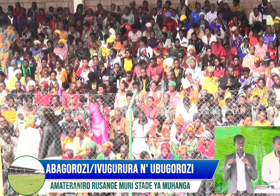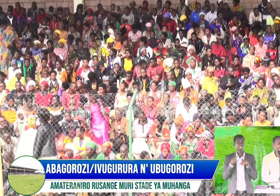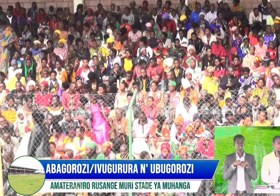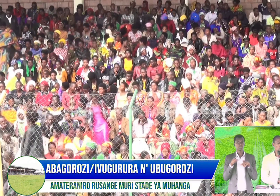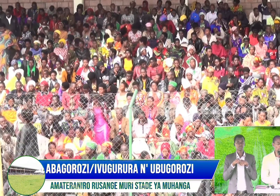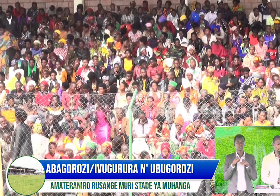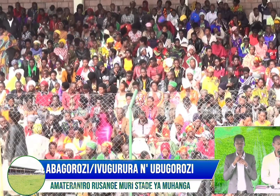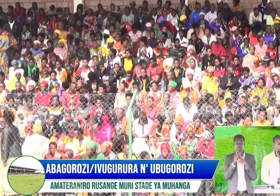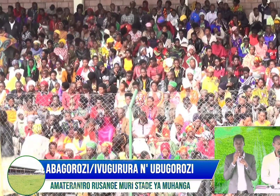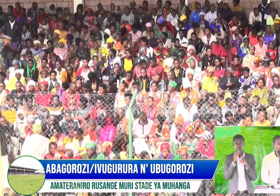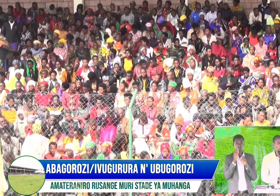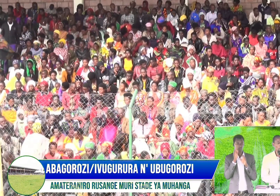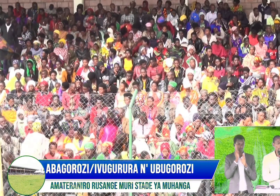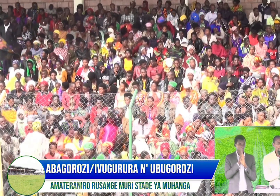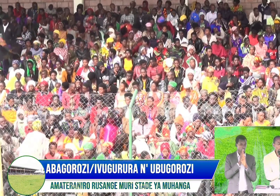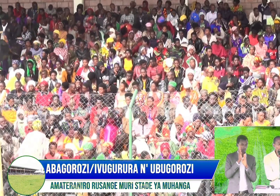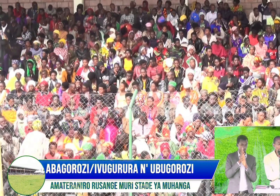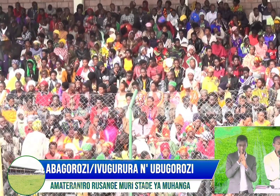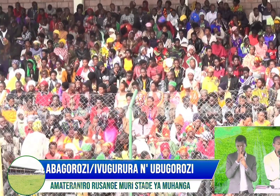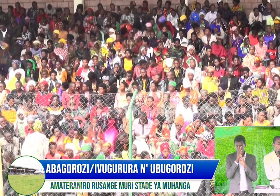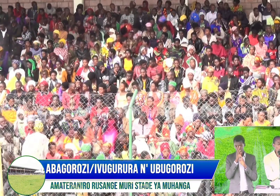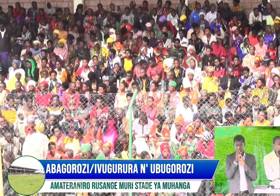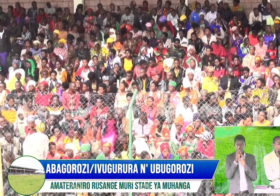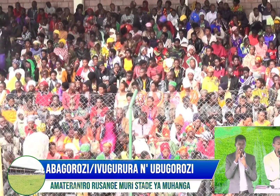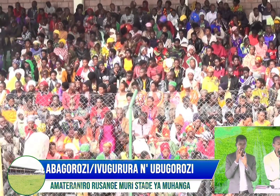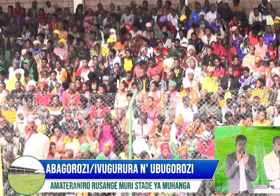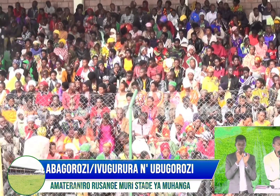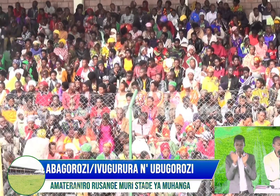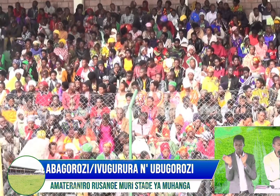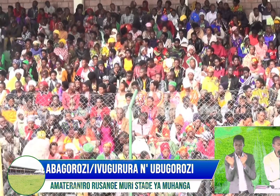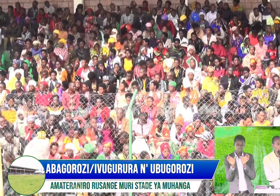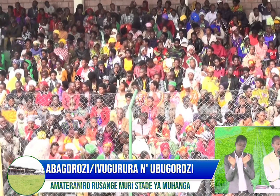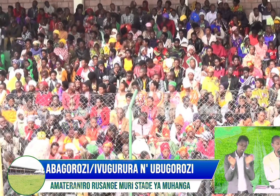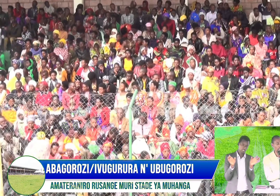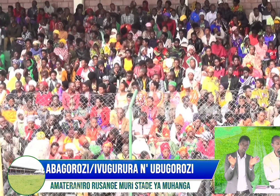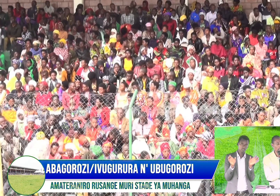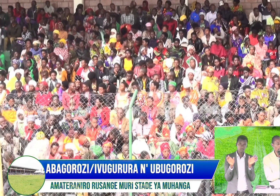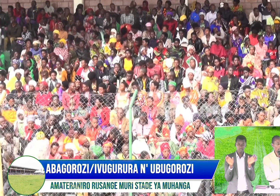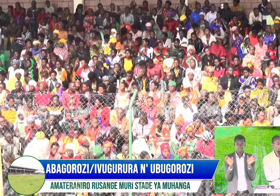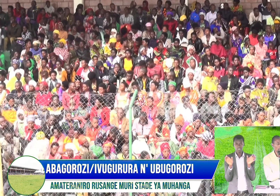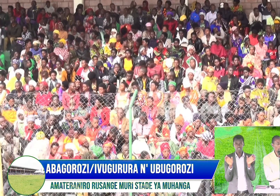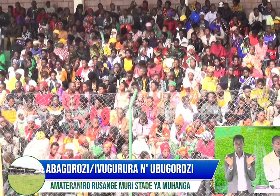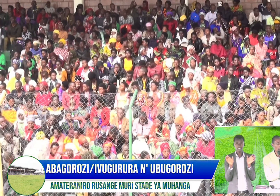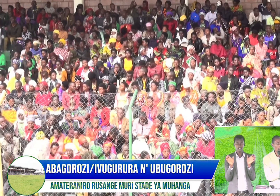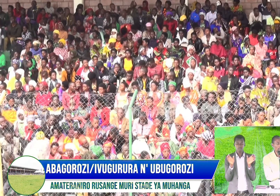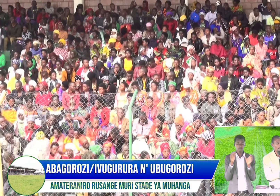mwigaburiye amacakubiri mu mitima yanyu habamo uburakari n'ubwibone